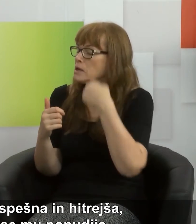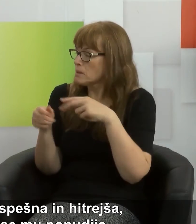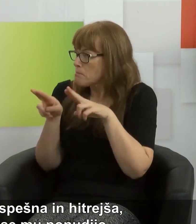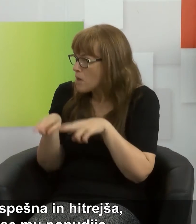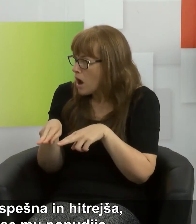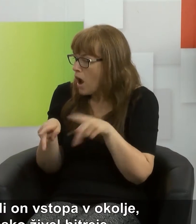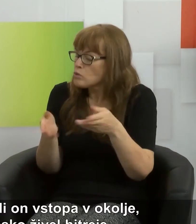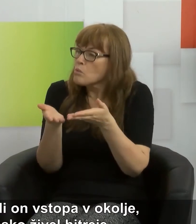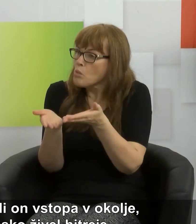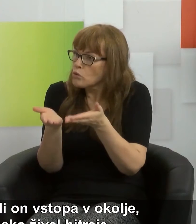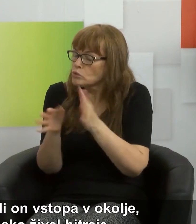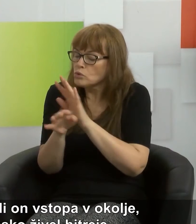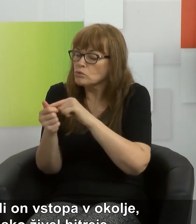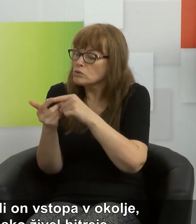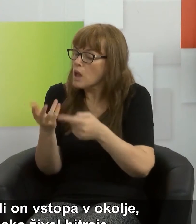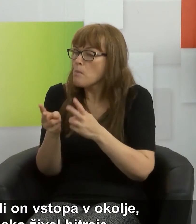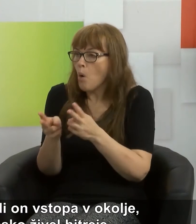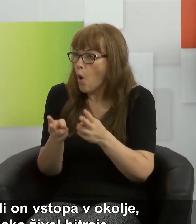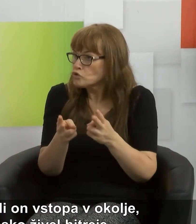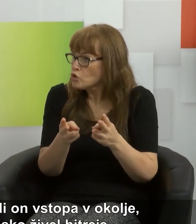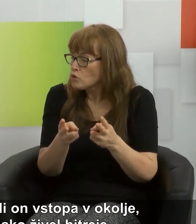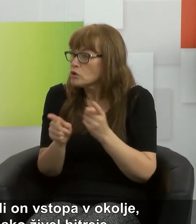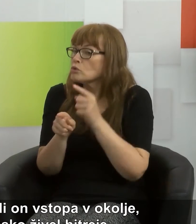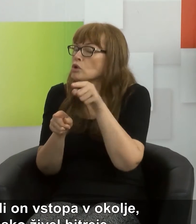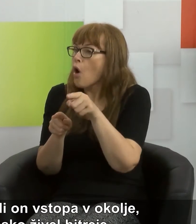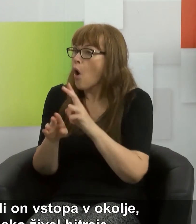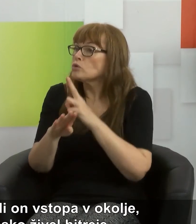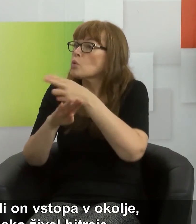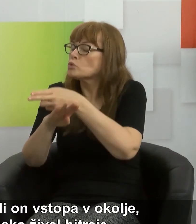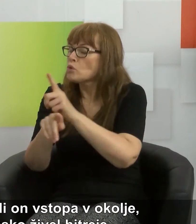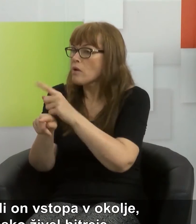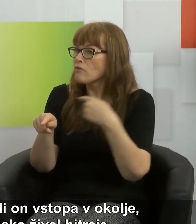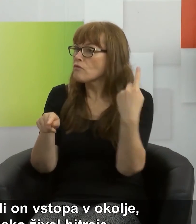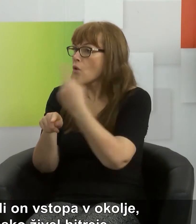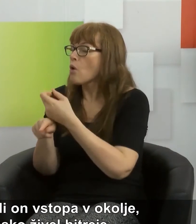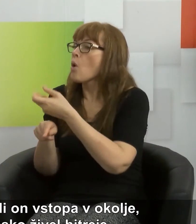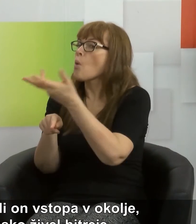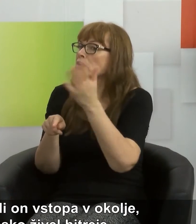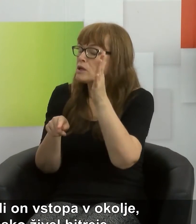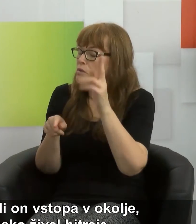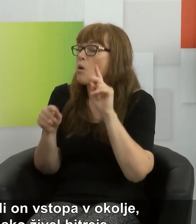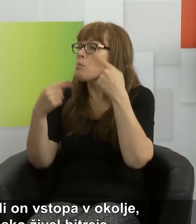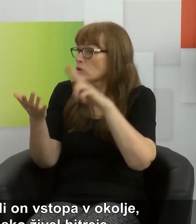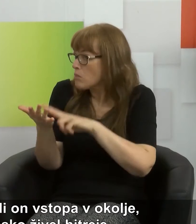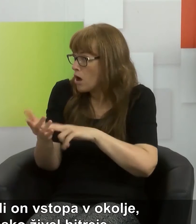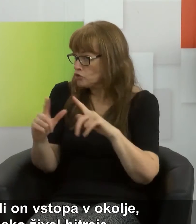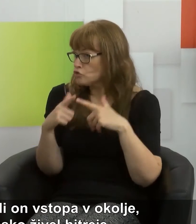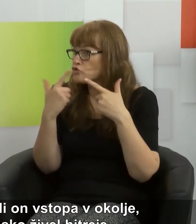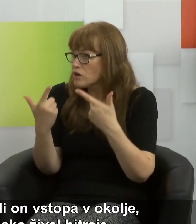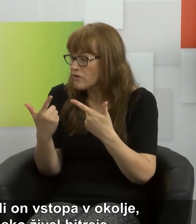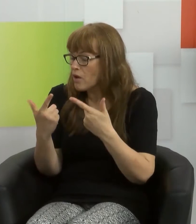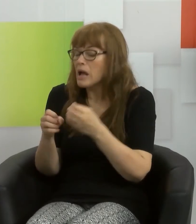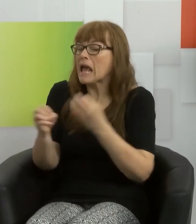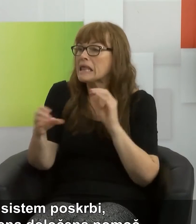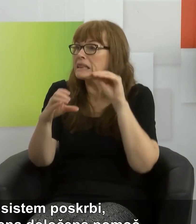prav, da se mu ponudijo vse te možnosti, da tudi on vstopa v okolje, v katerem bo dejansko živel,